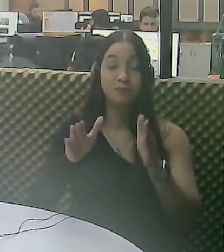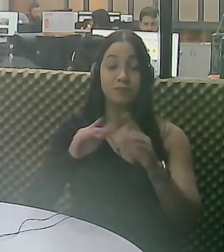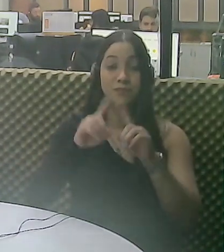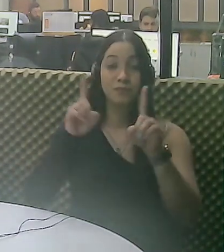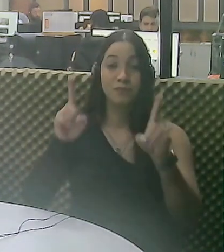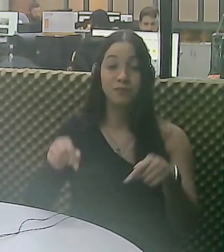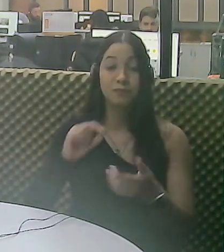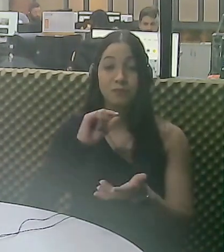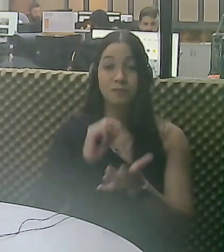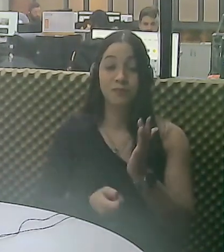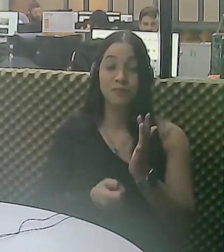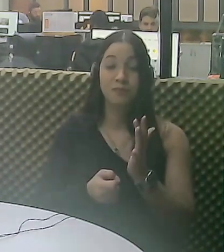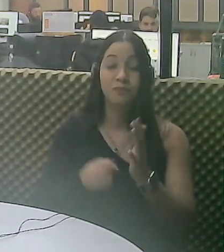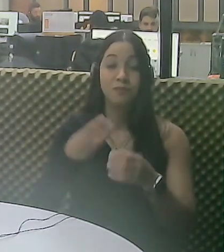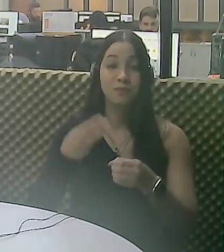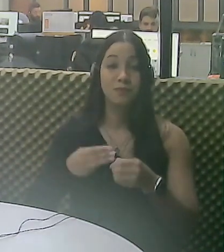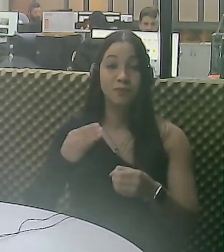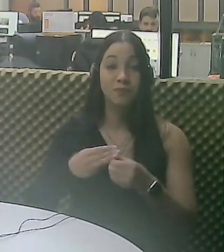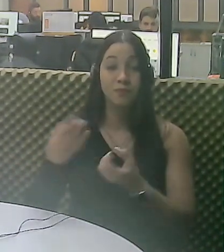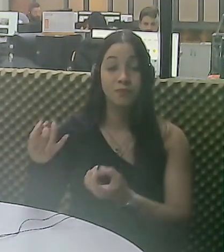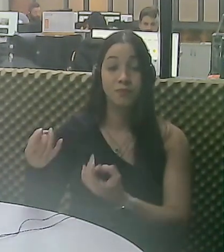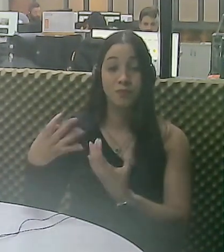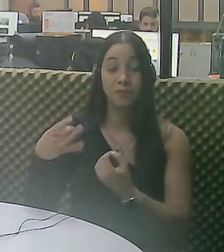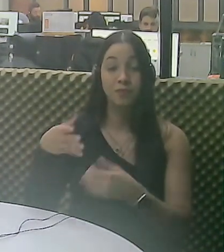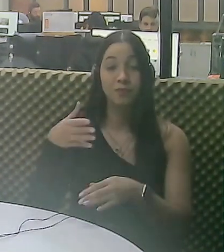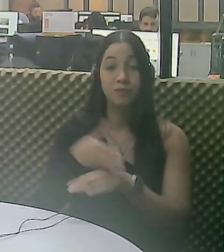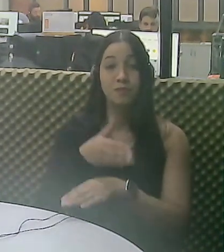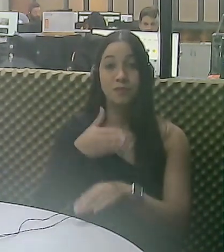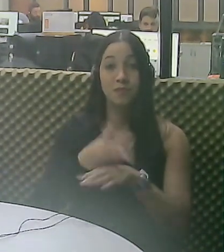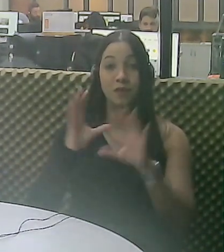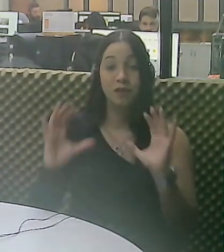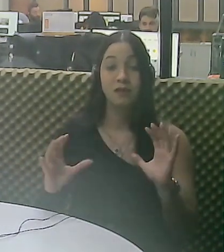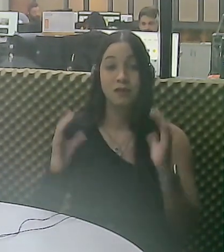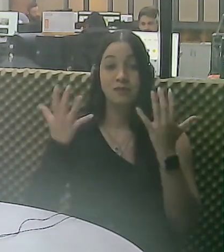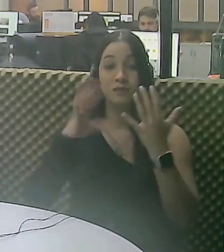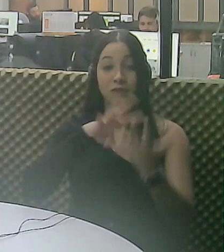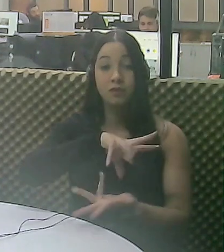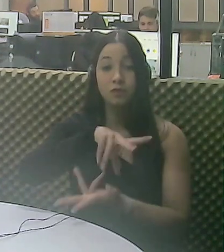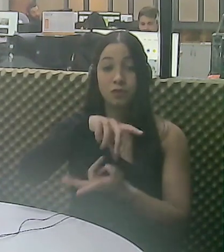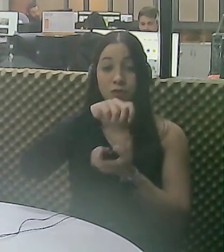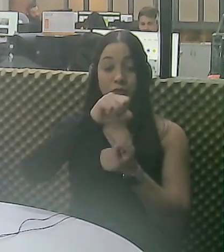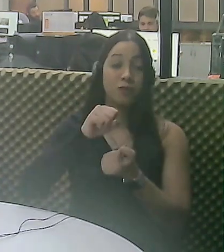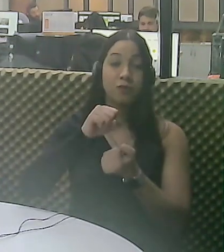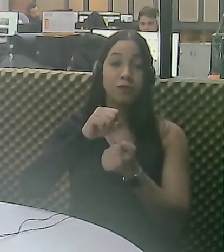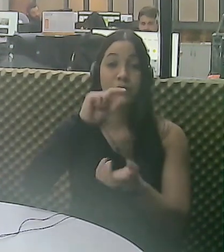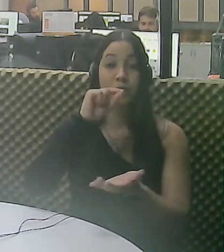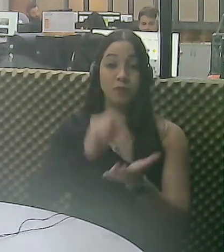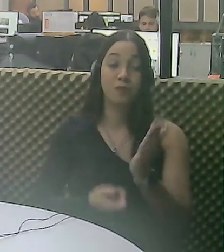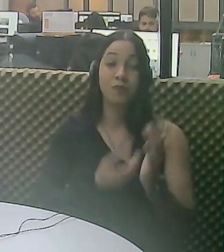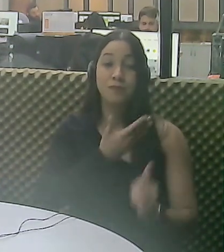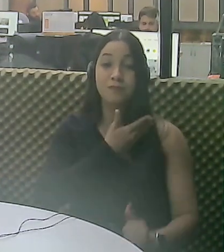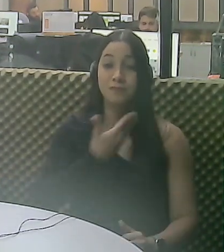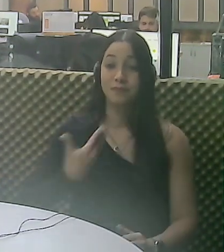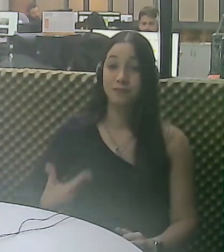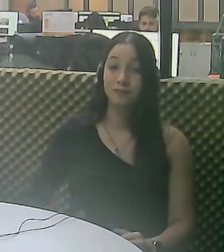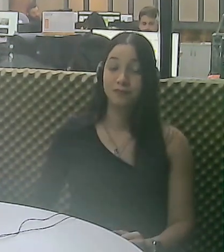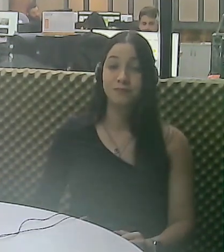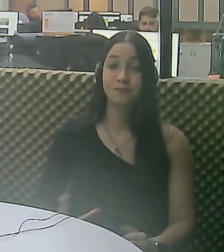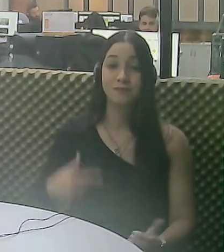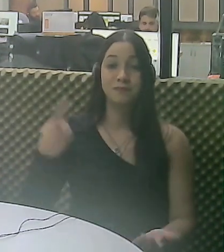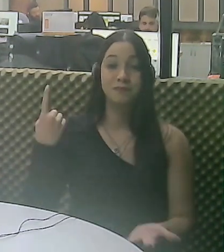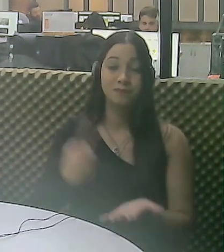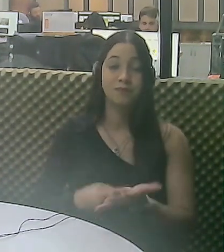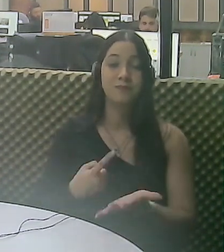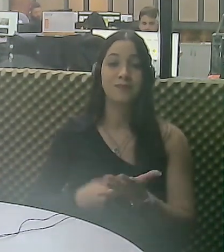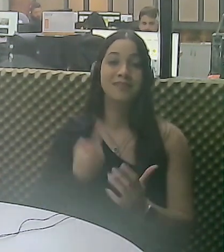servidores municipais e fornecedores participarem da conferência Sustentabilidade nas Contratações Públicas. Marcado